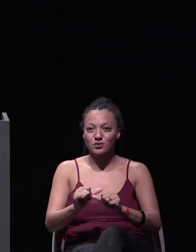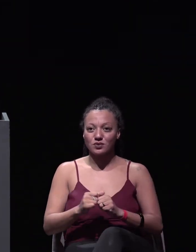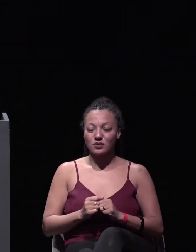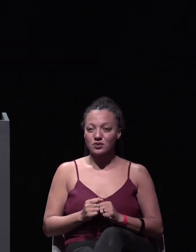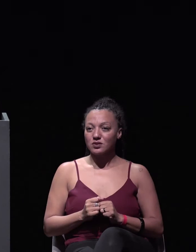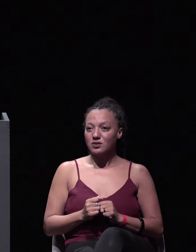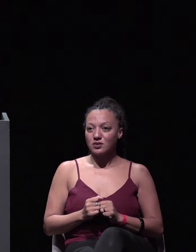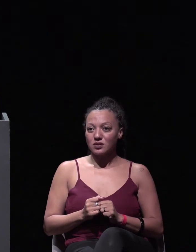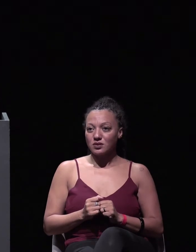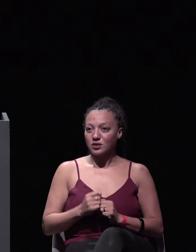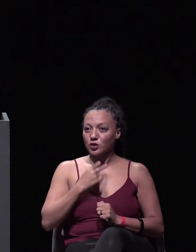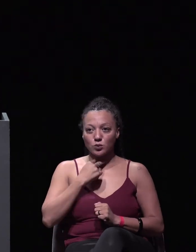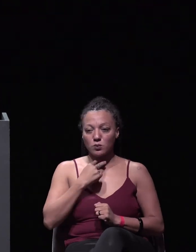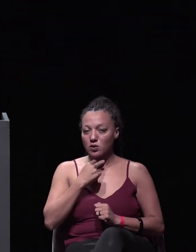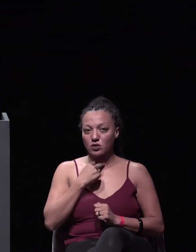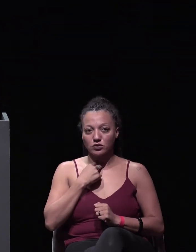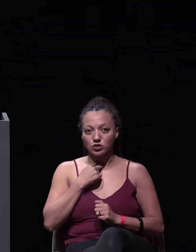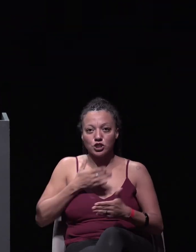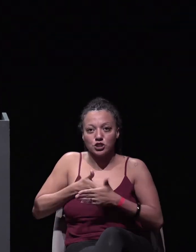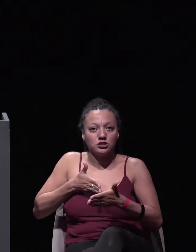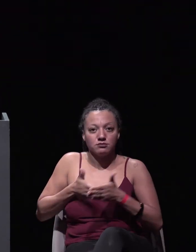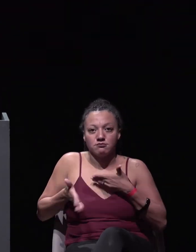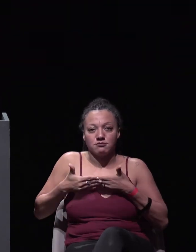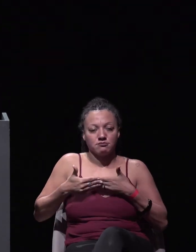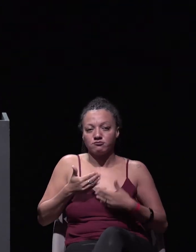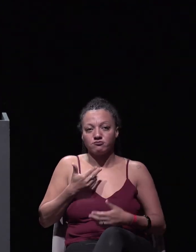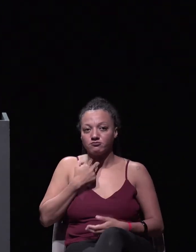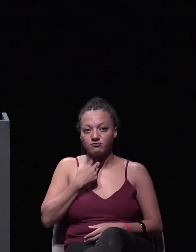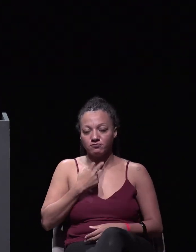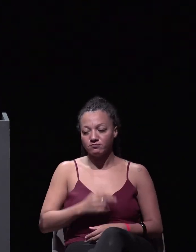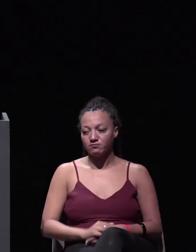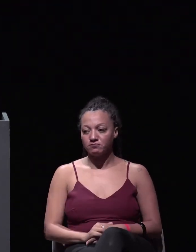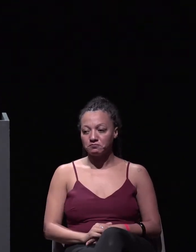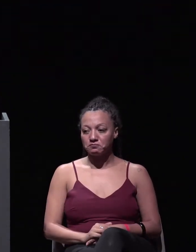devem ser enclausuradas, né?